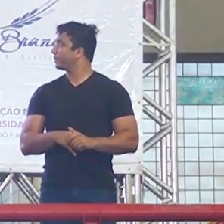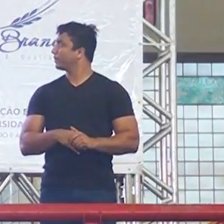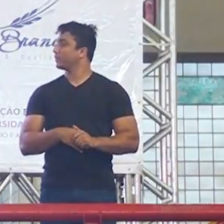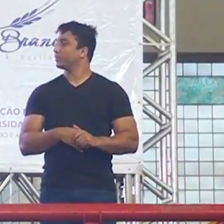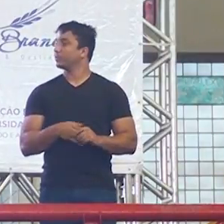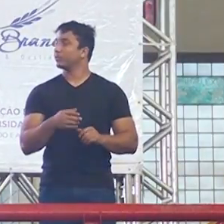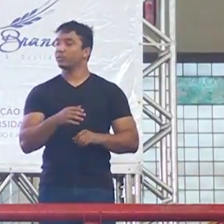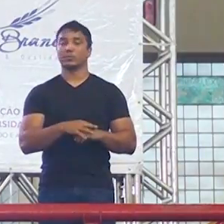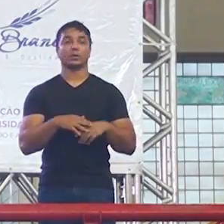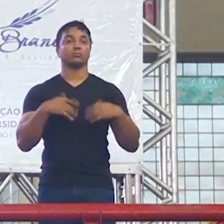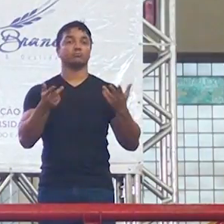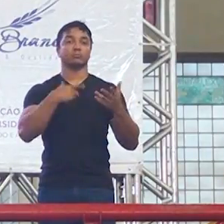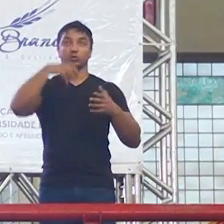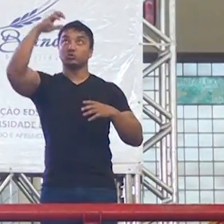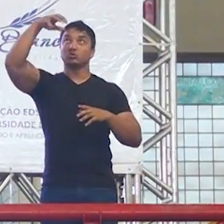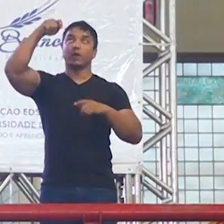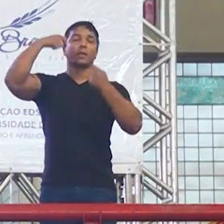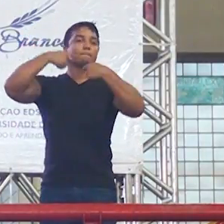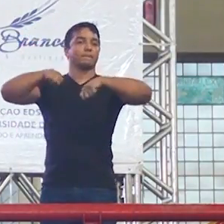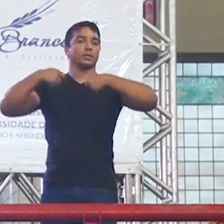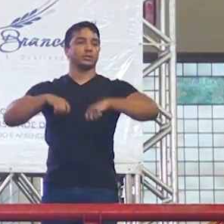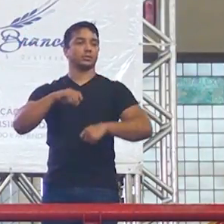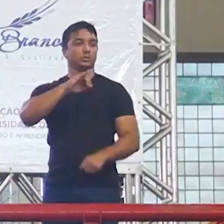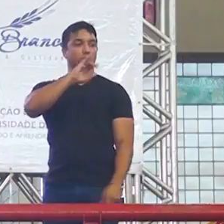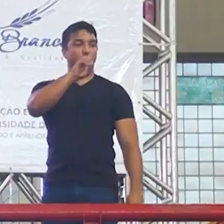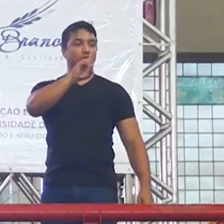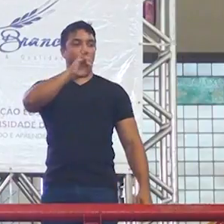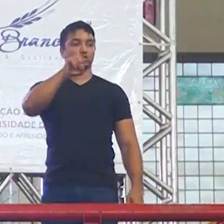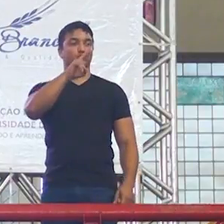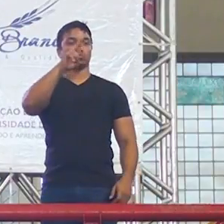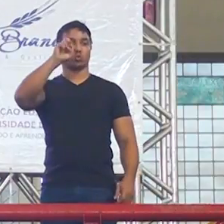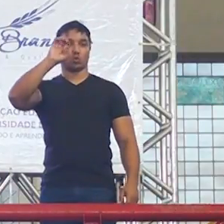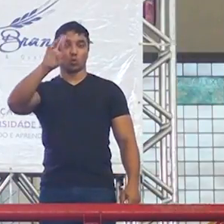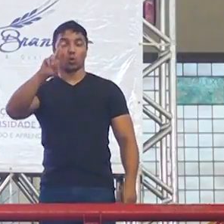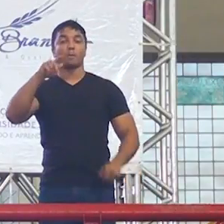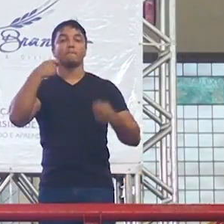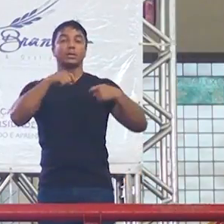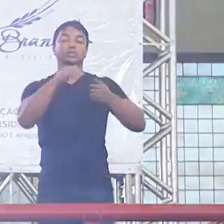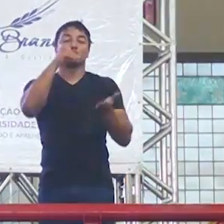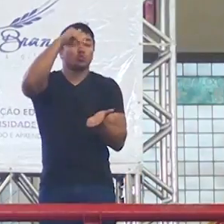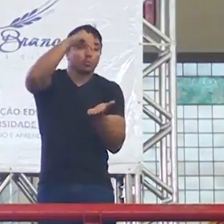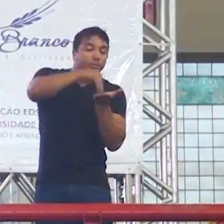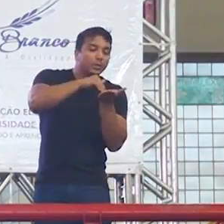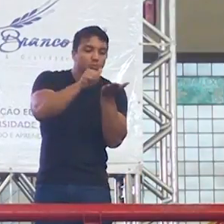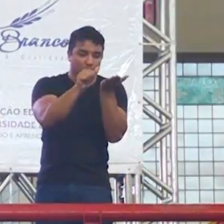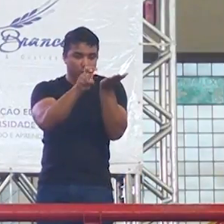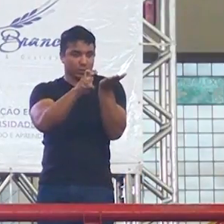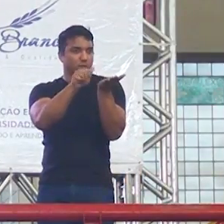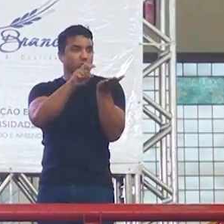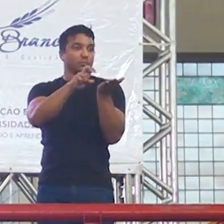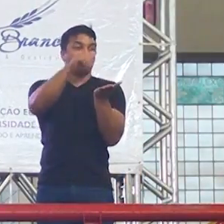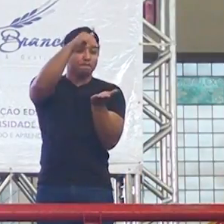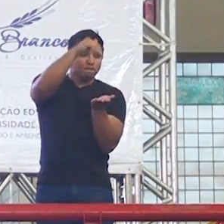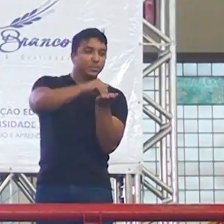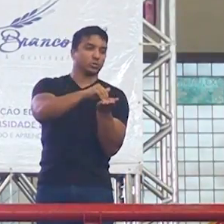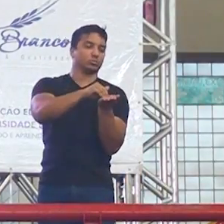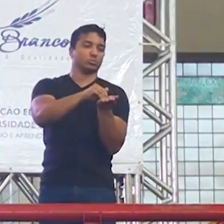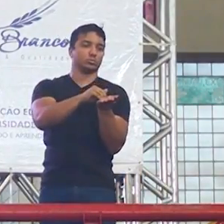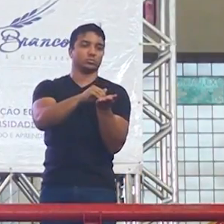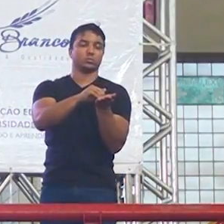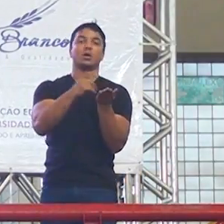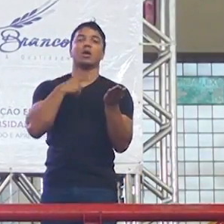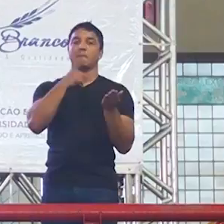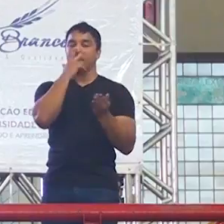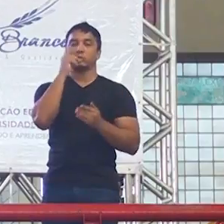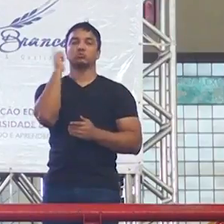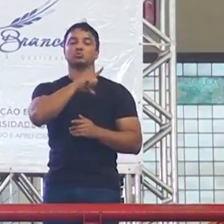em questão precisa de um disjuntor que suporte no mínimo uma corrente de 15 amperes para